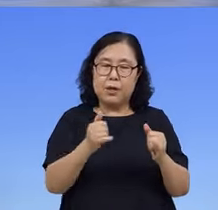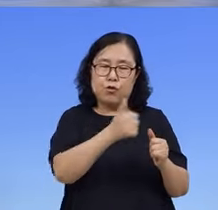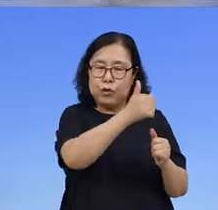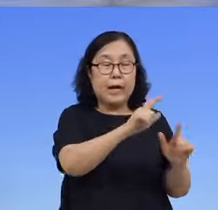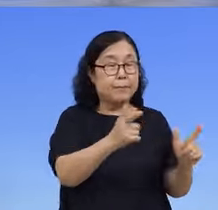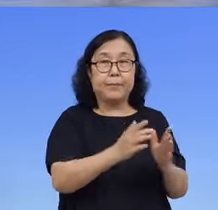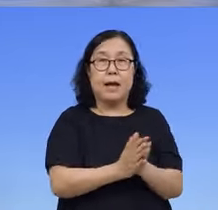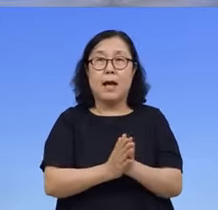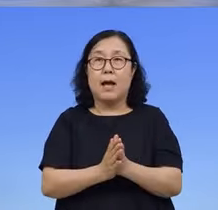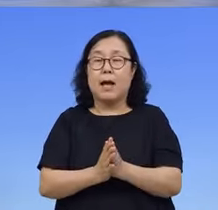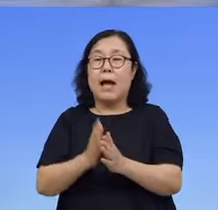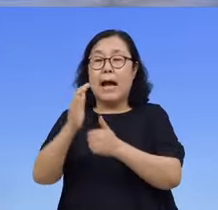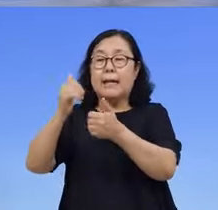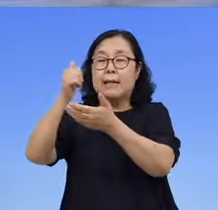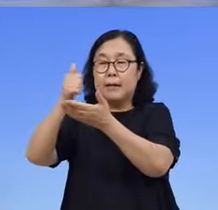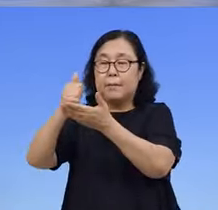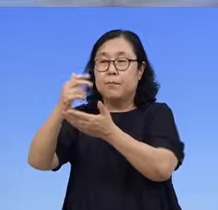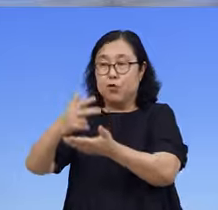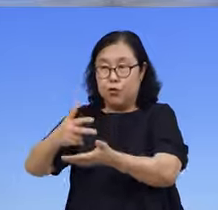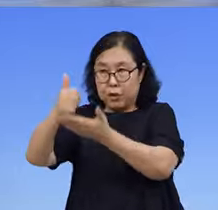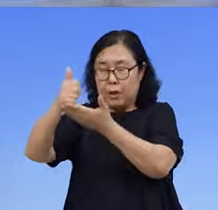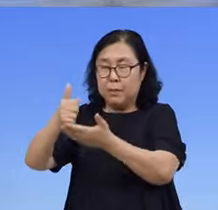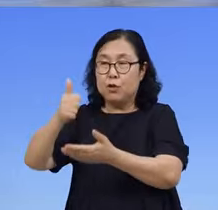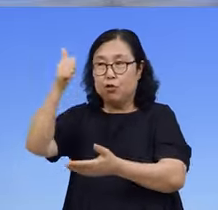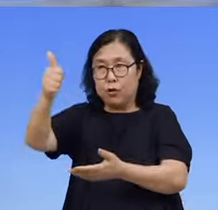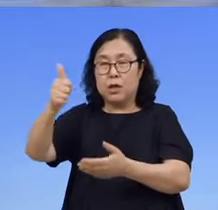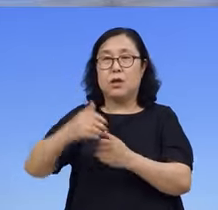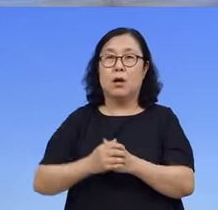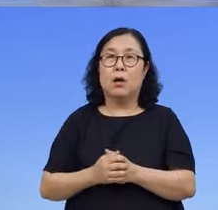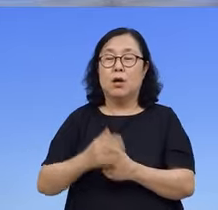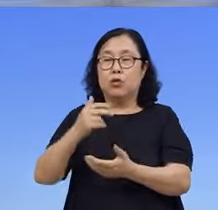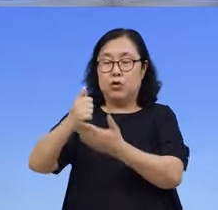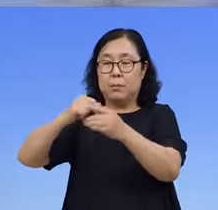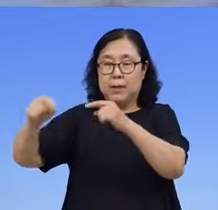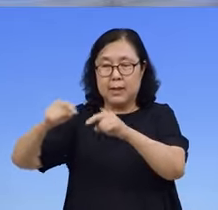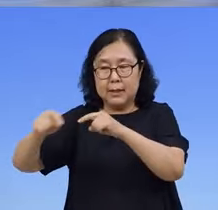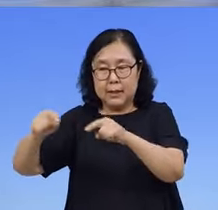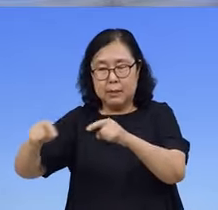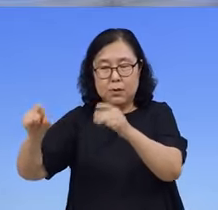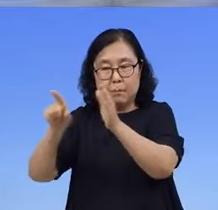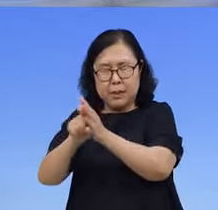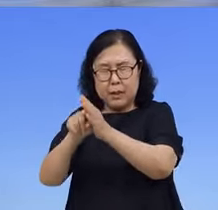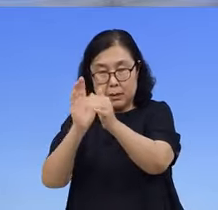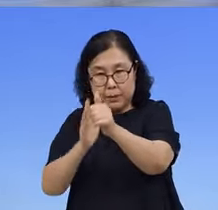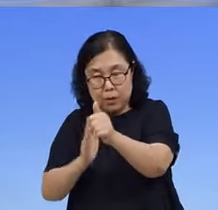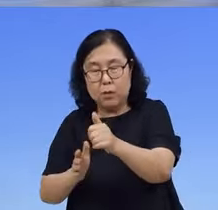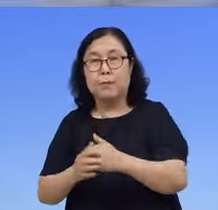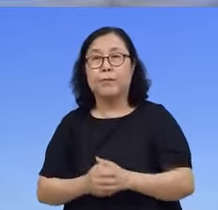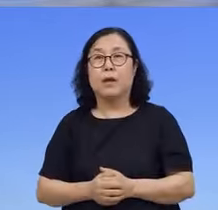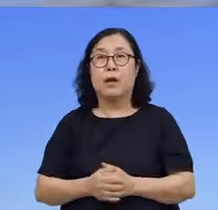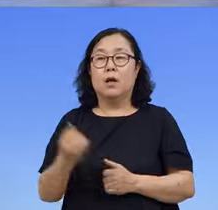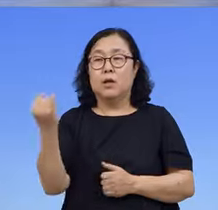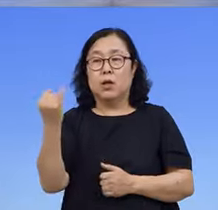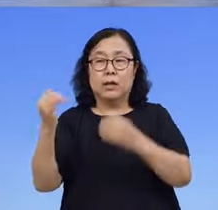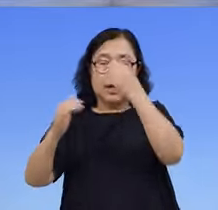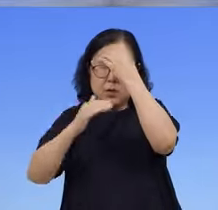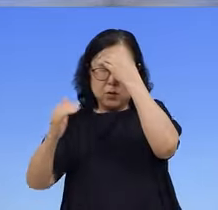주인은 주님이시기 때문에 주님이 이 안식을 주관하신다는 것. 여러분, 그